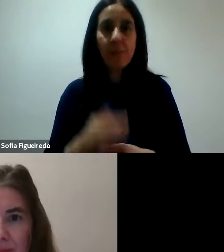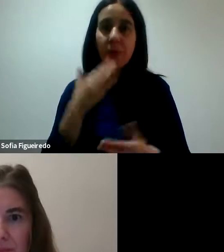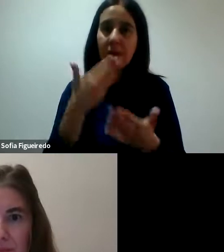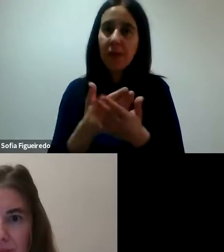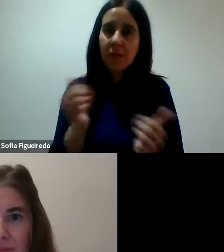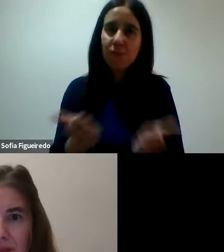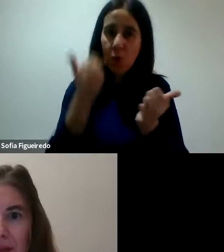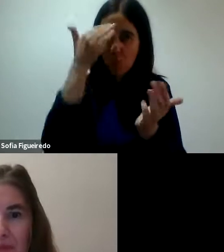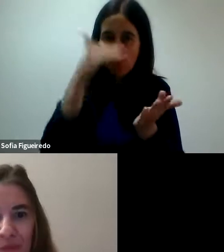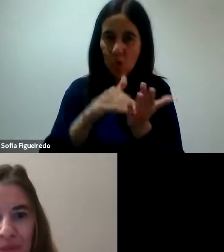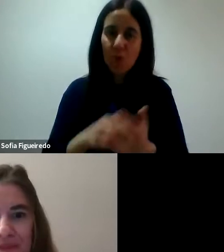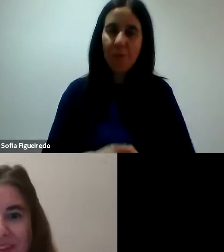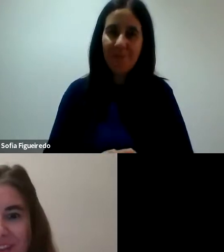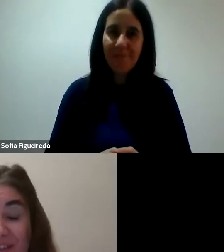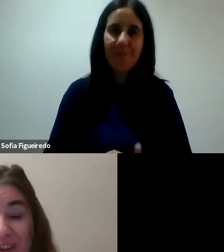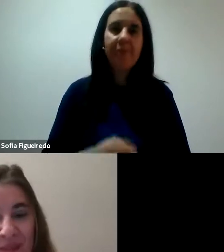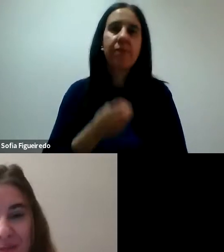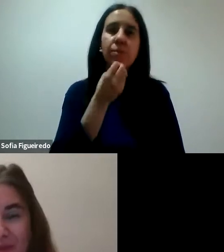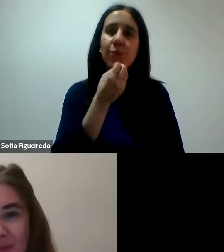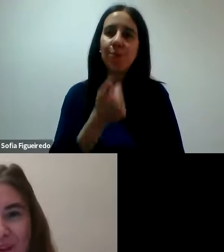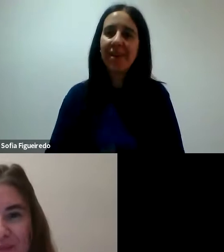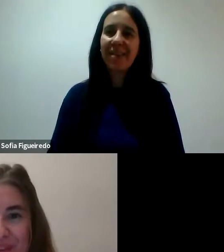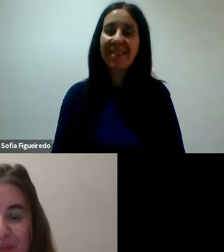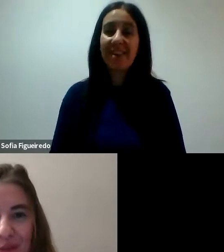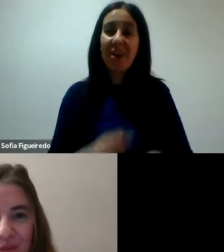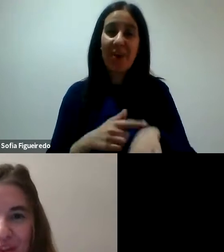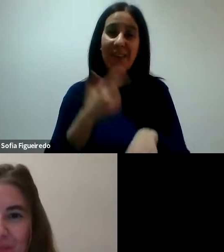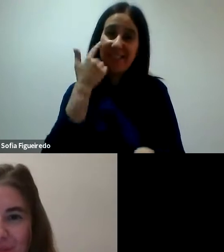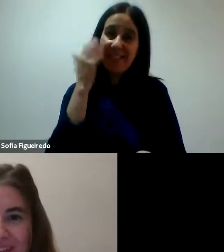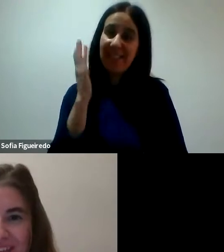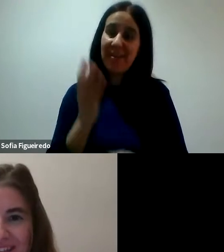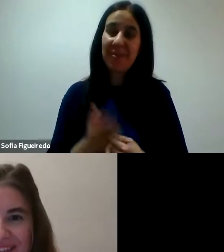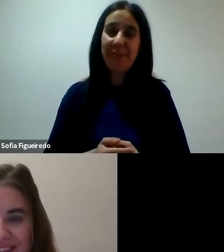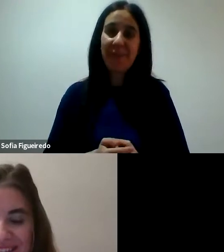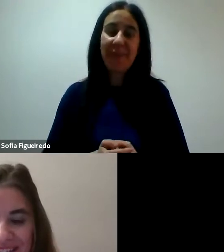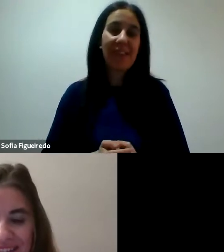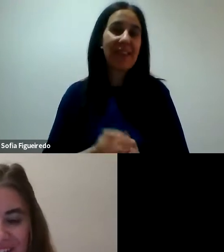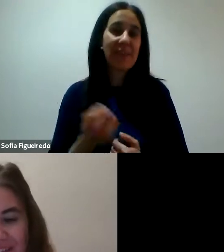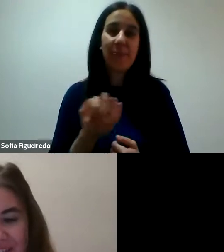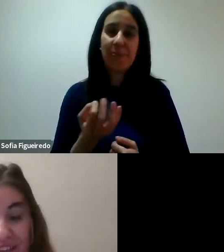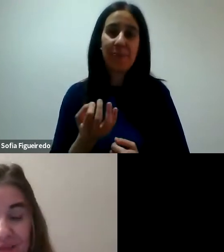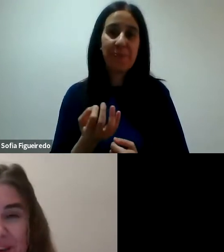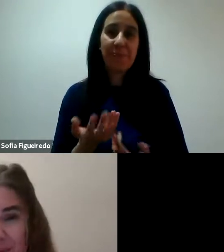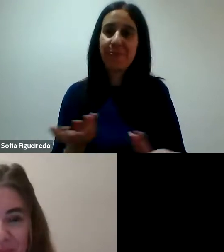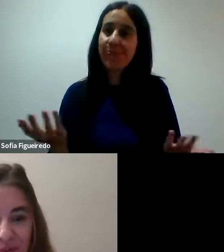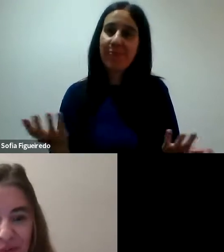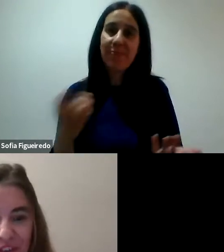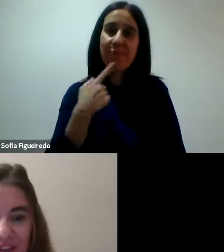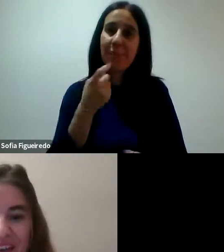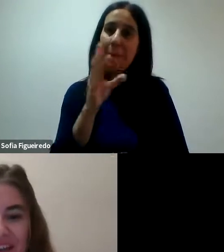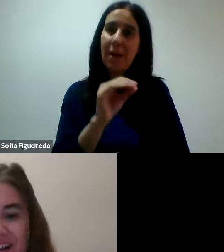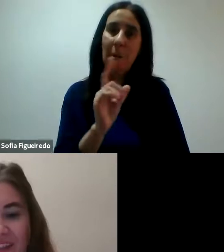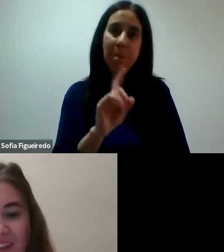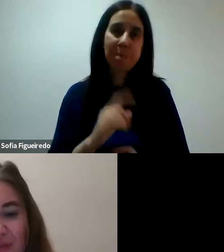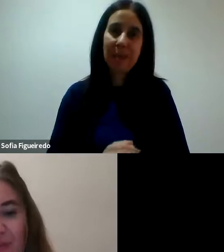resultados. Muito bem, já passamos da hora, portanto não vamos ter oportunidade de fazer mais